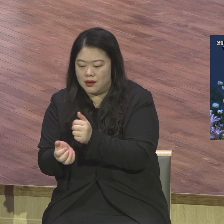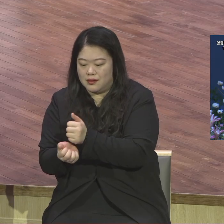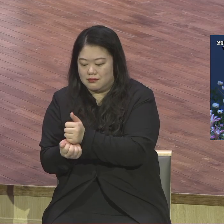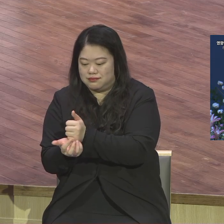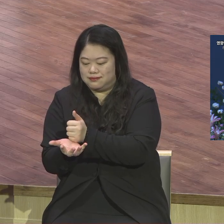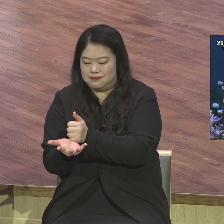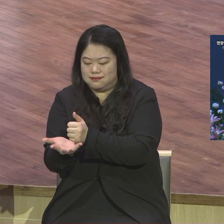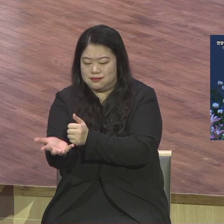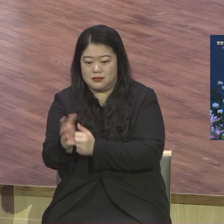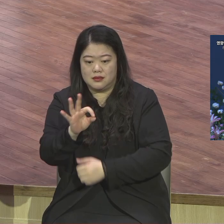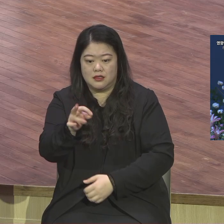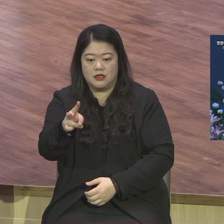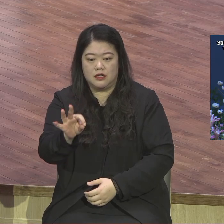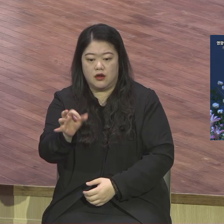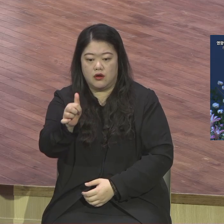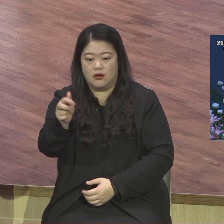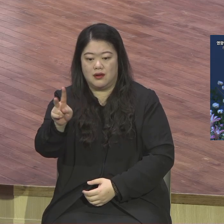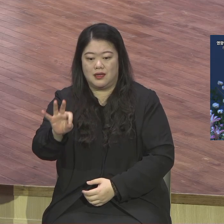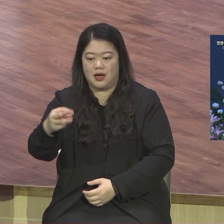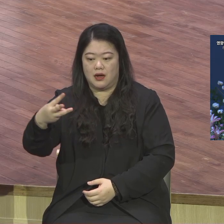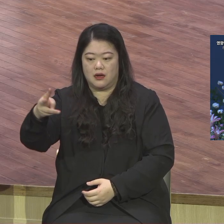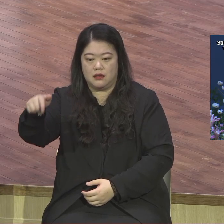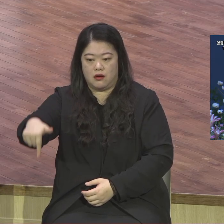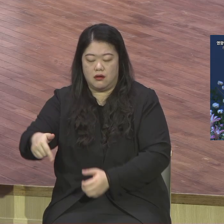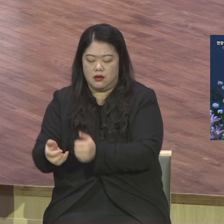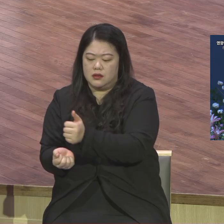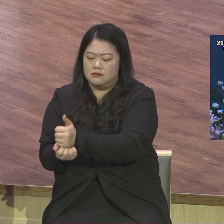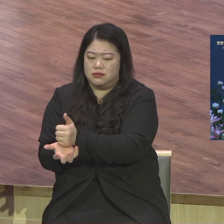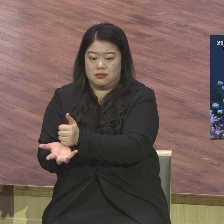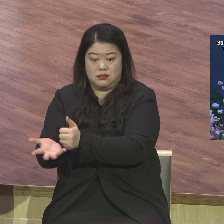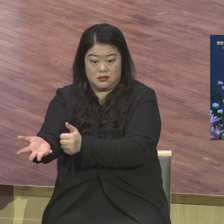믿음. 영향력이지, 영향력.